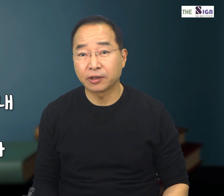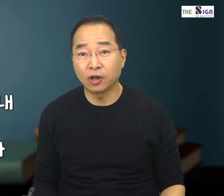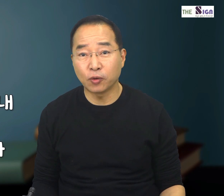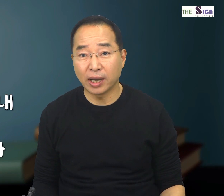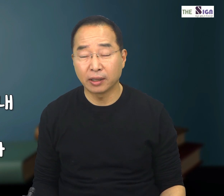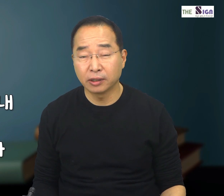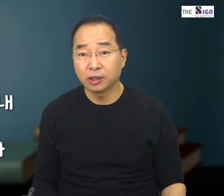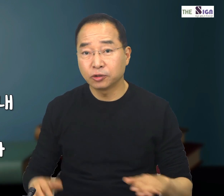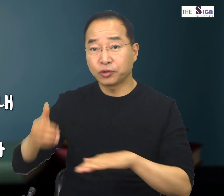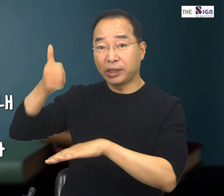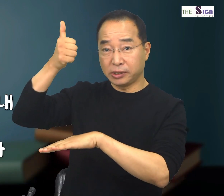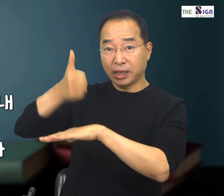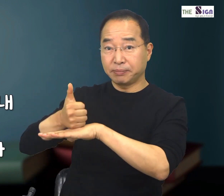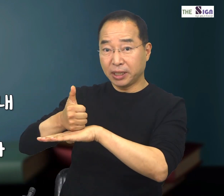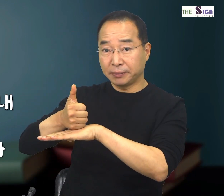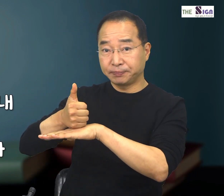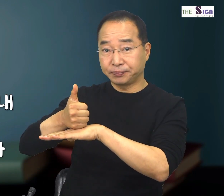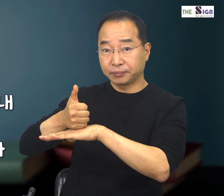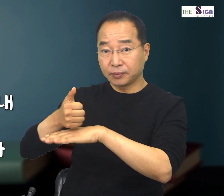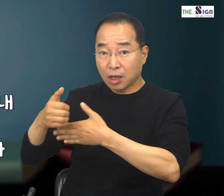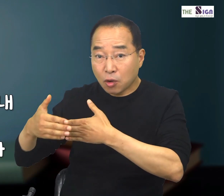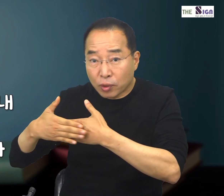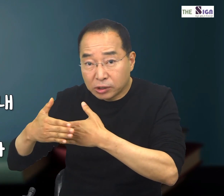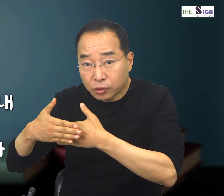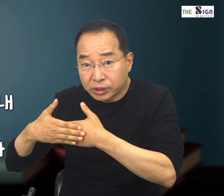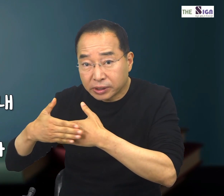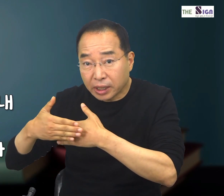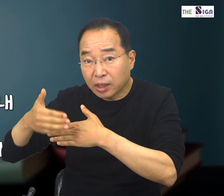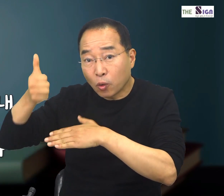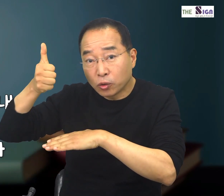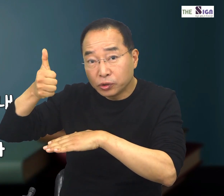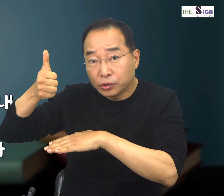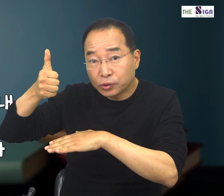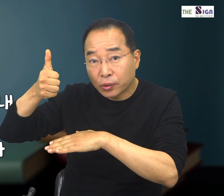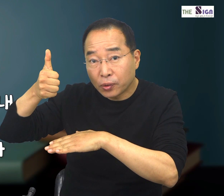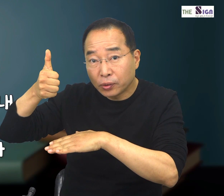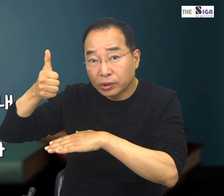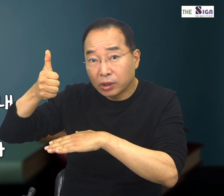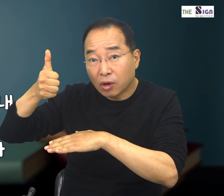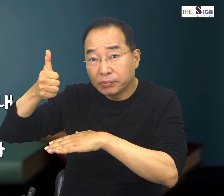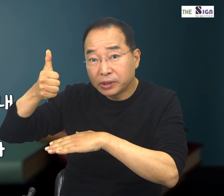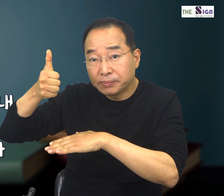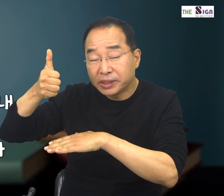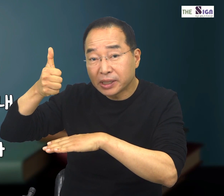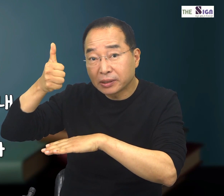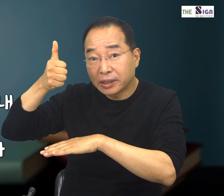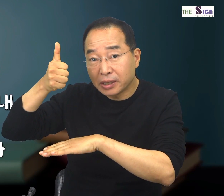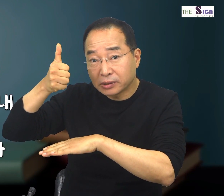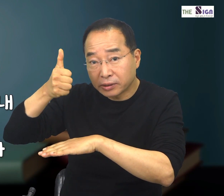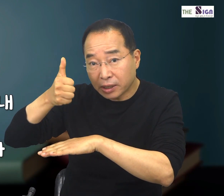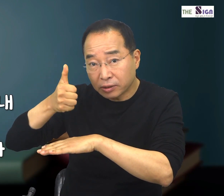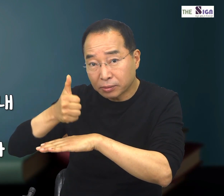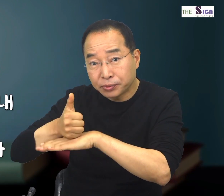결과, 수화는 이렇게 합니다. 왼손 등에 오른손을 엄지를 핀 상태에서 내려서